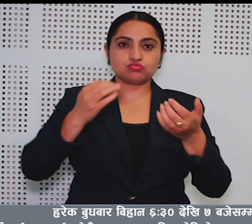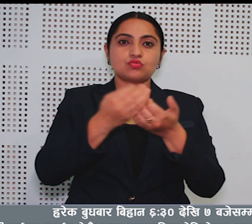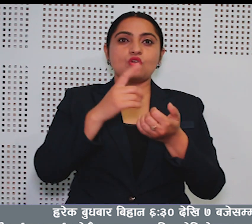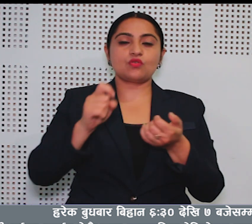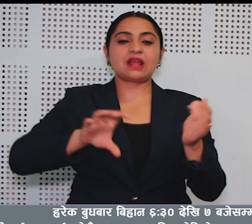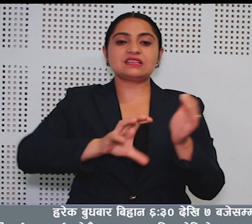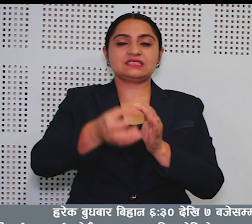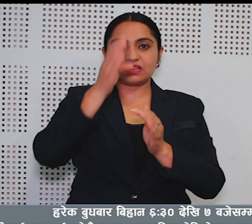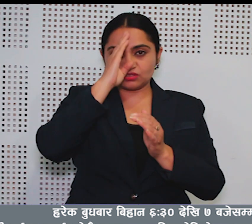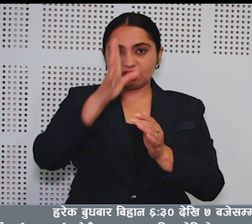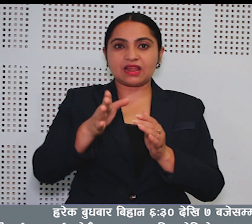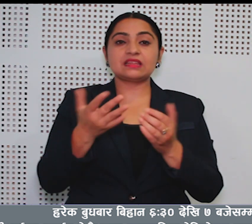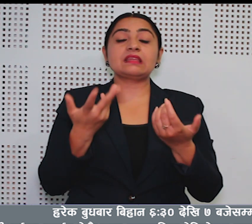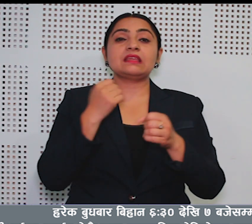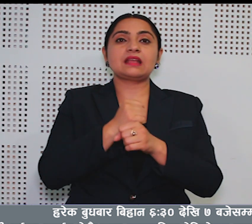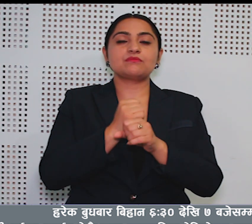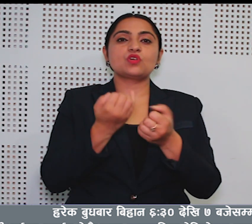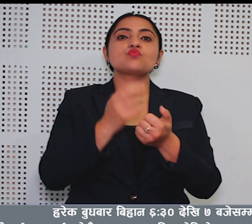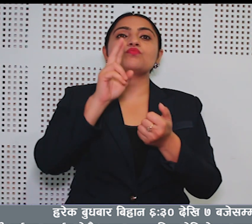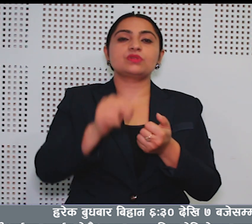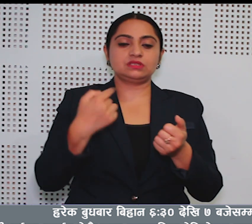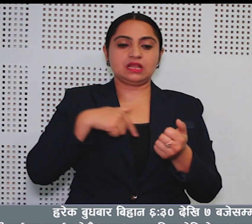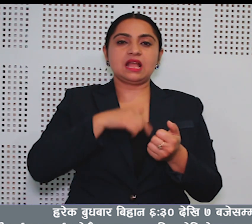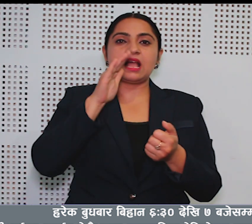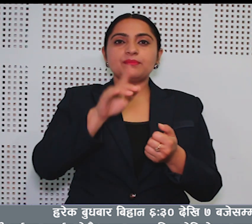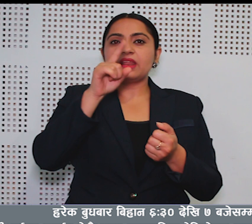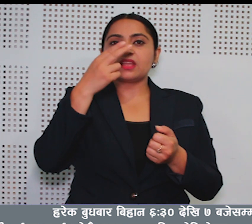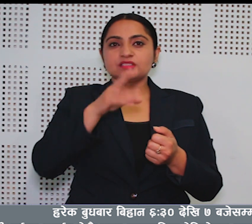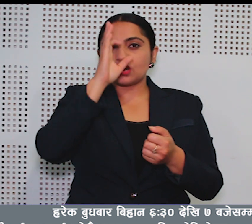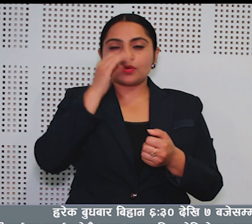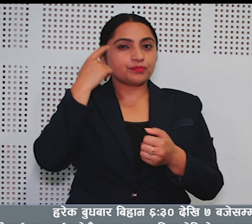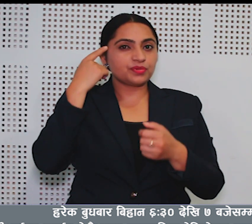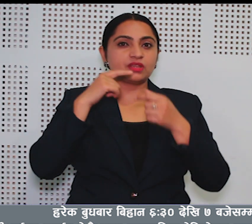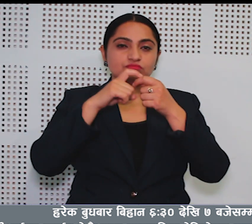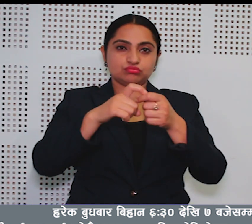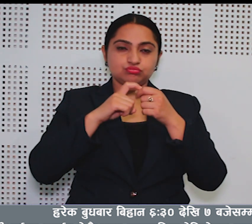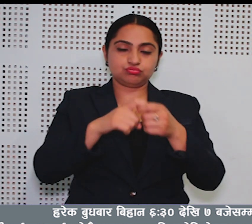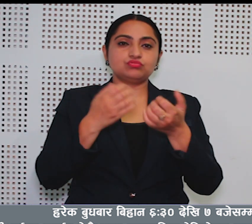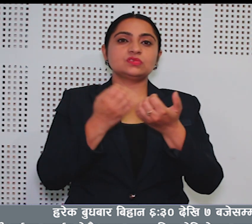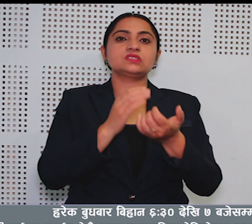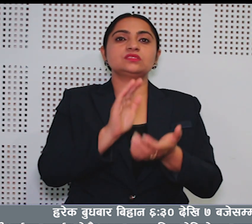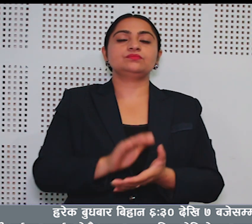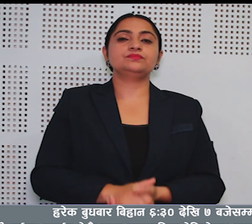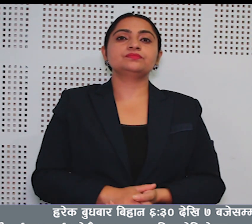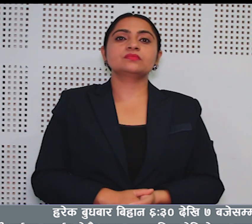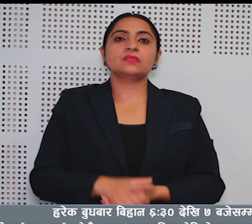स्थानीय सरकारले के काम गर्नुपर्छ, हामीले एकजना विज्ञसँग कुराकानी पनि गरेका थियौं। यो क्षेत्रमा हेर्ने भने